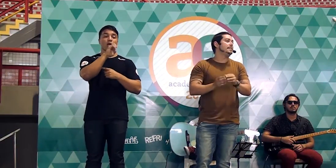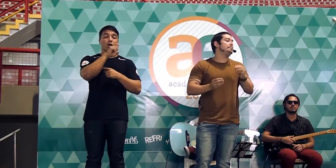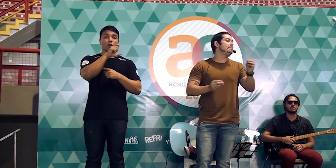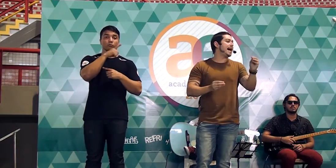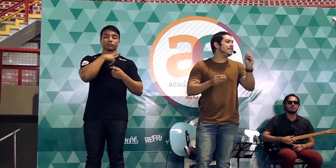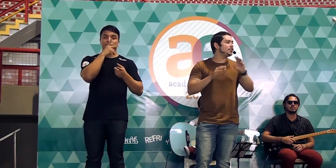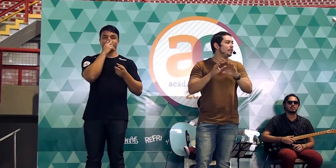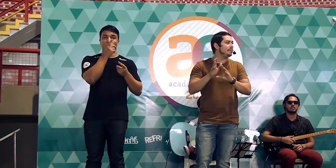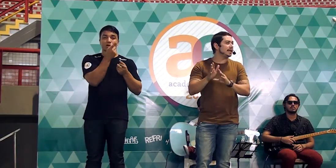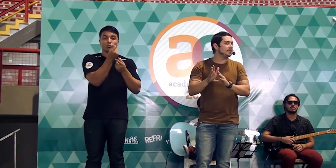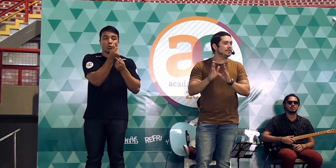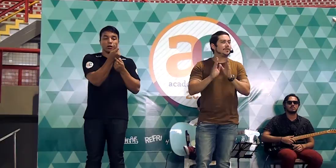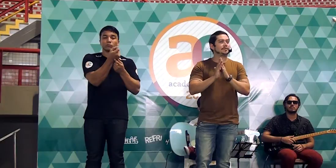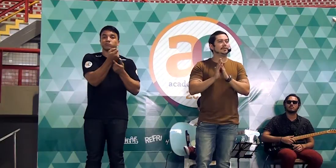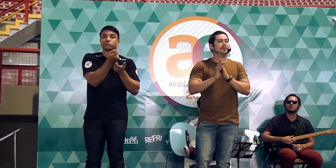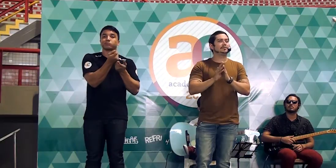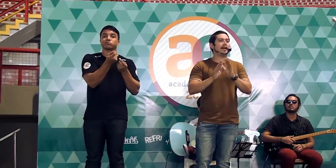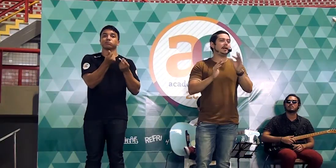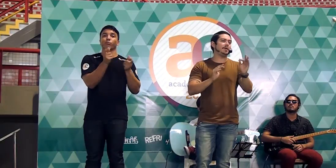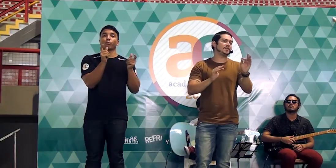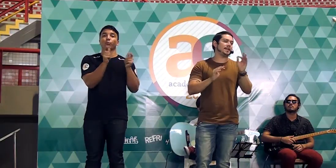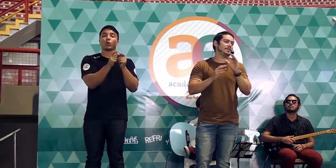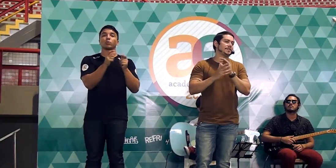valia mais ou menos